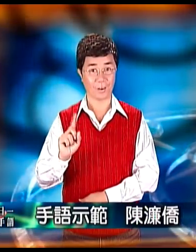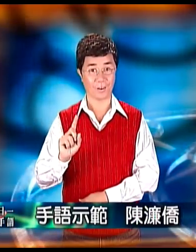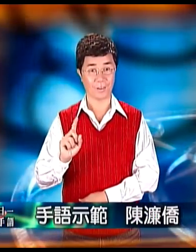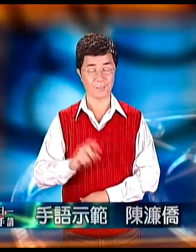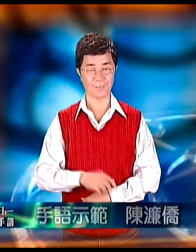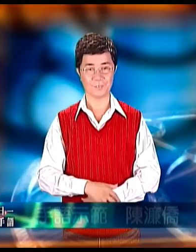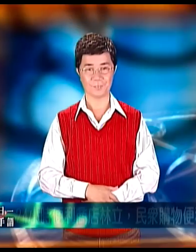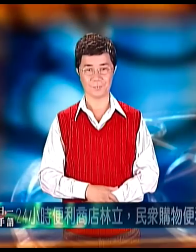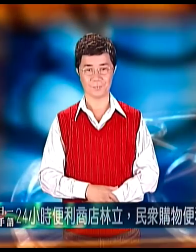手语。